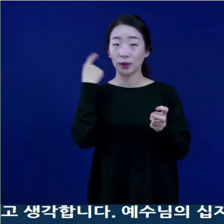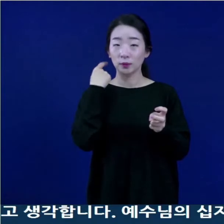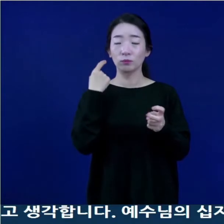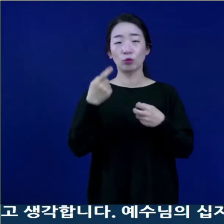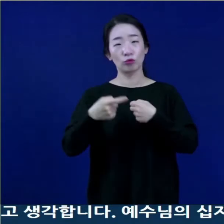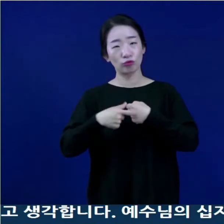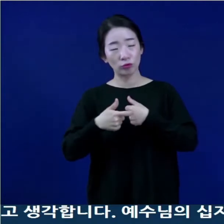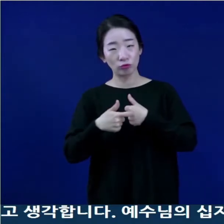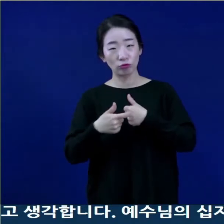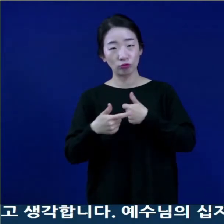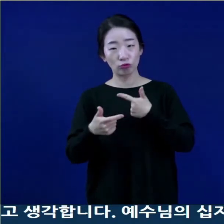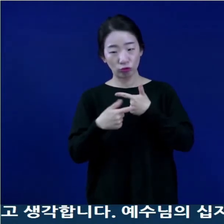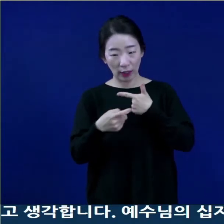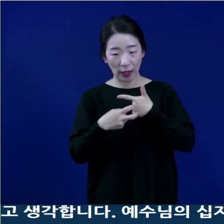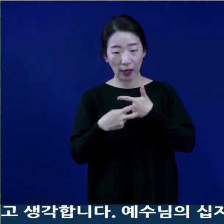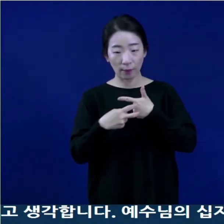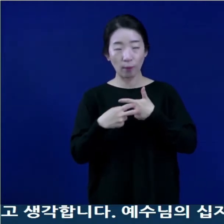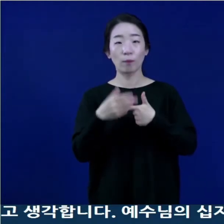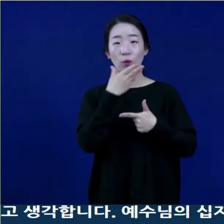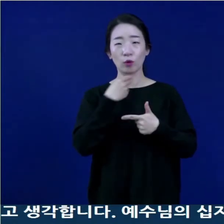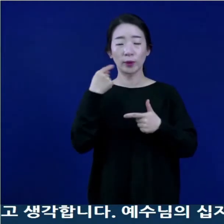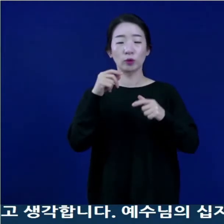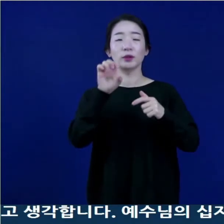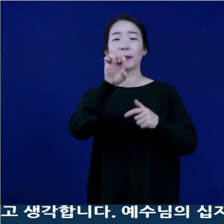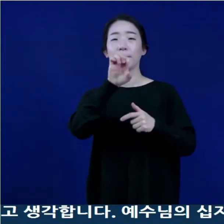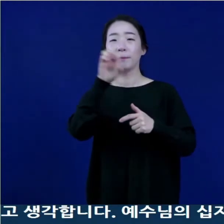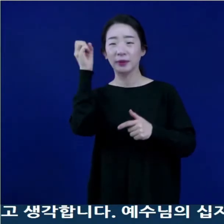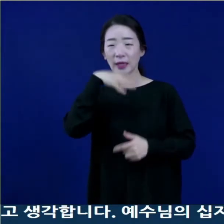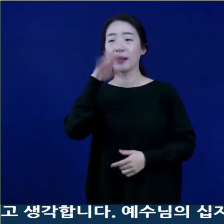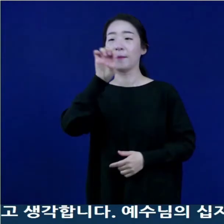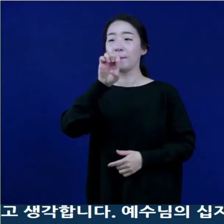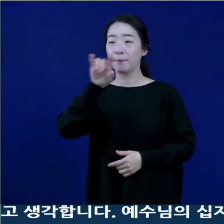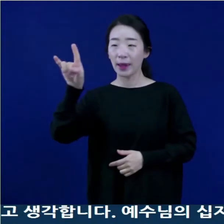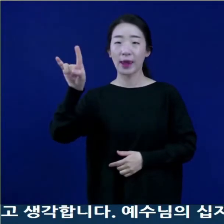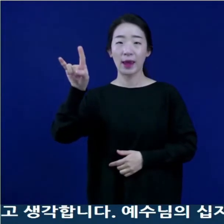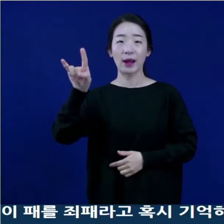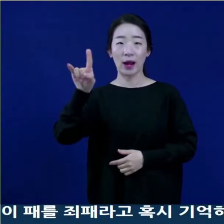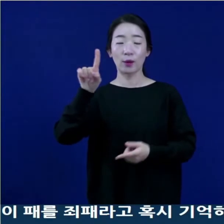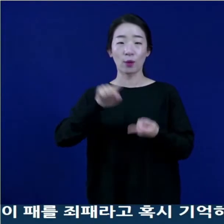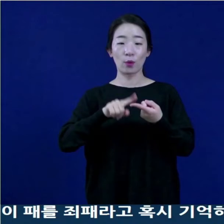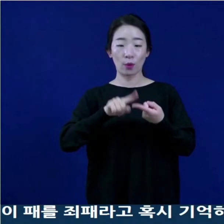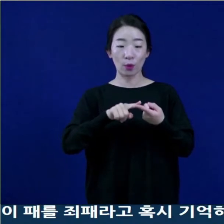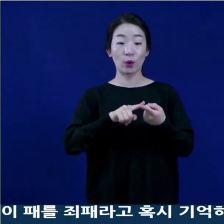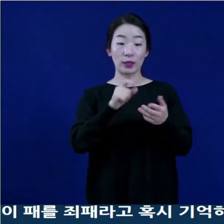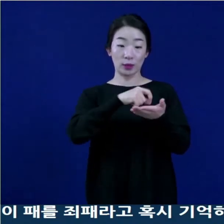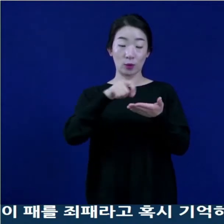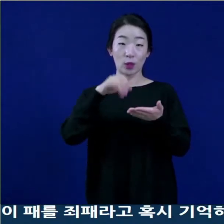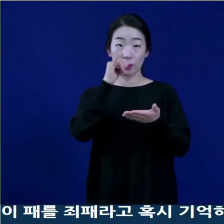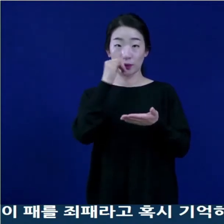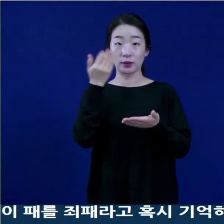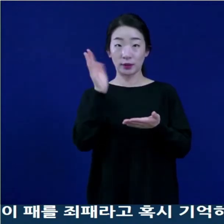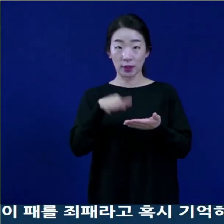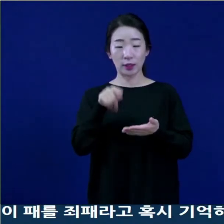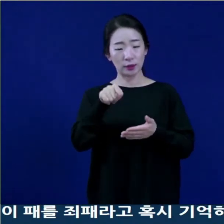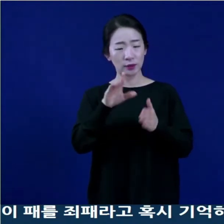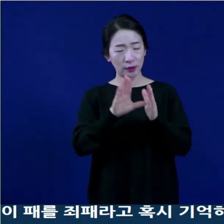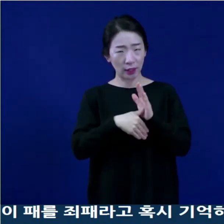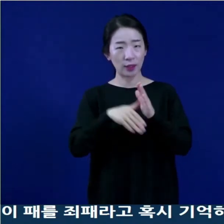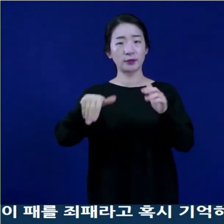그냥 패라고 얘기를 합니다. 거기에도 의미가 담겨져 있습니다. 당시 이제 습관을 보게